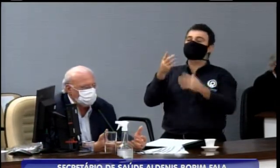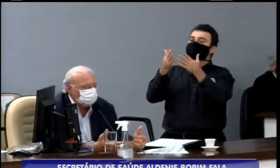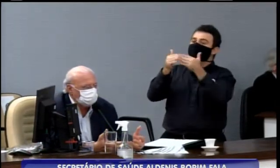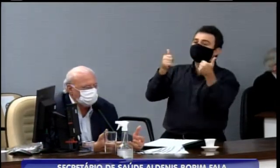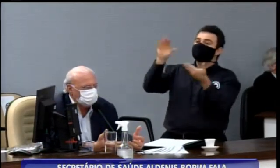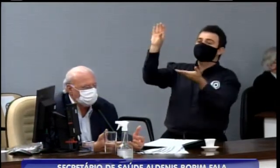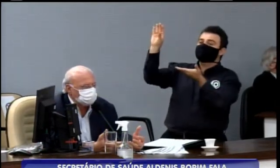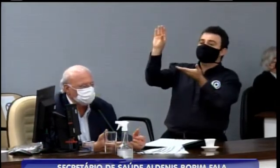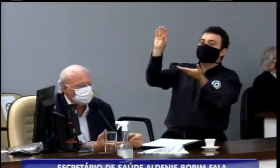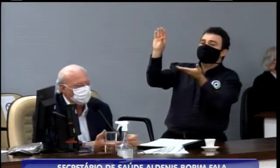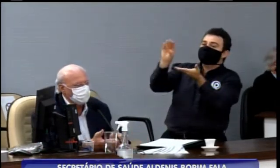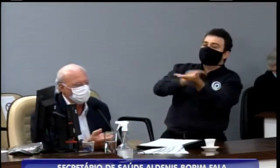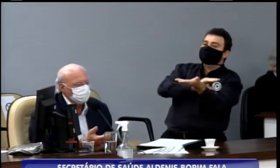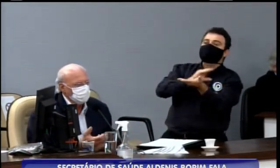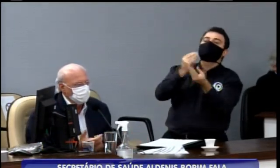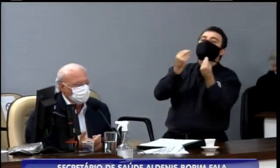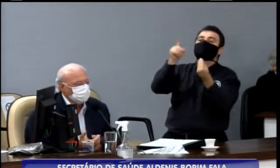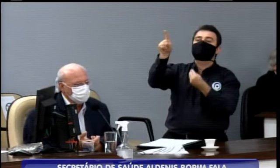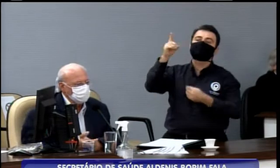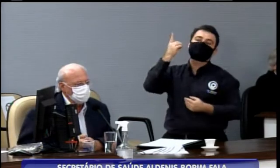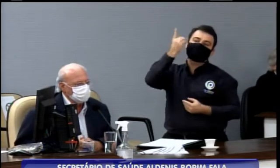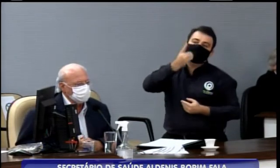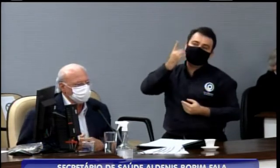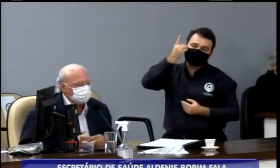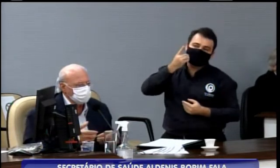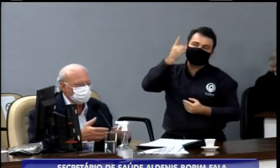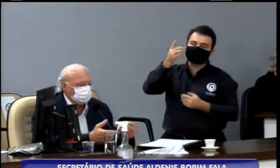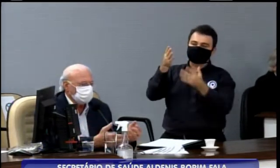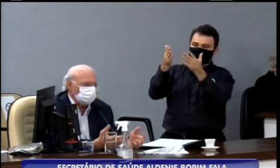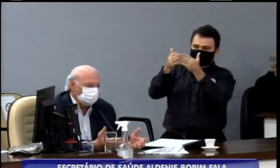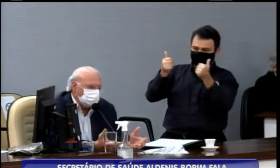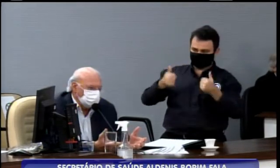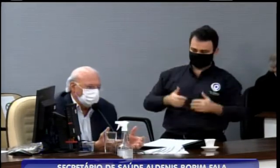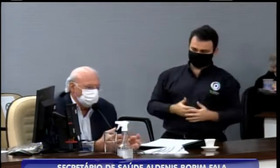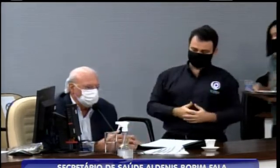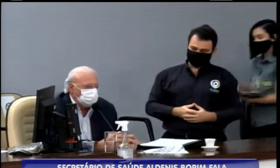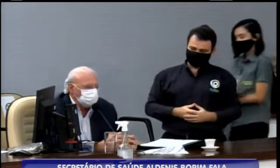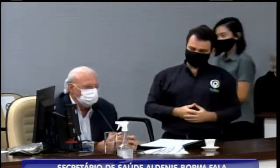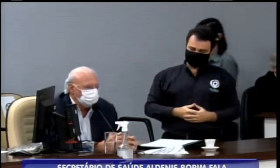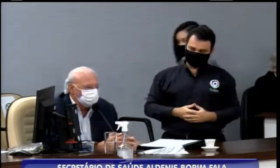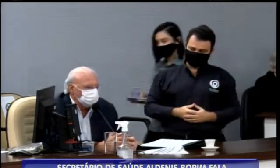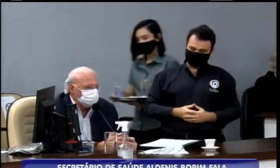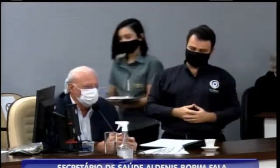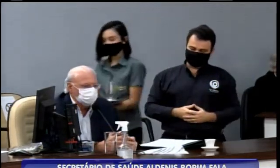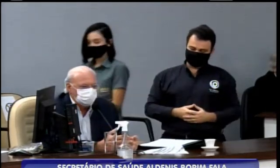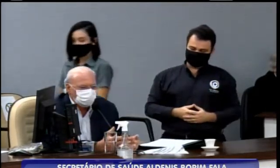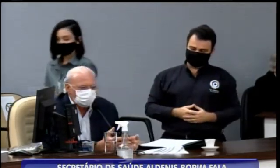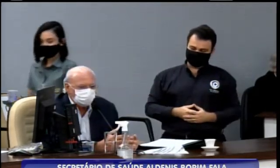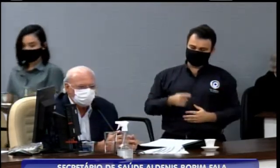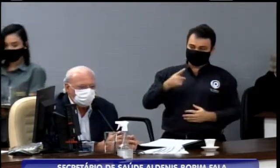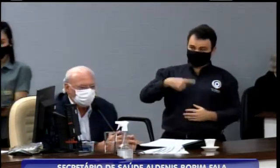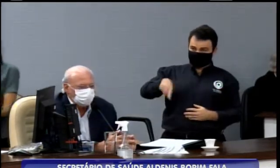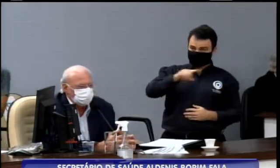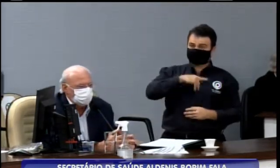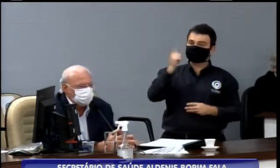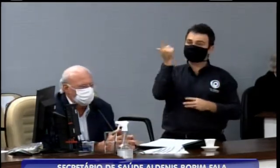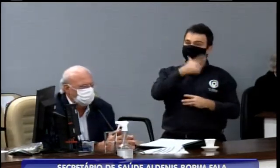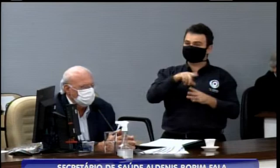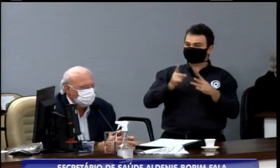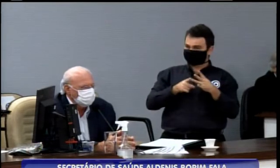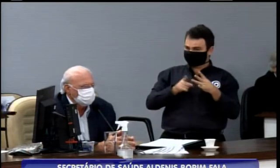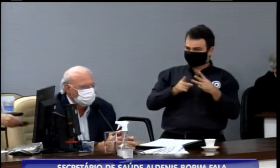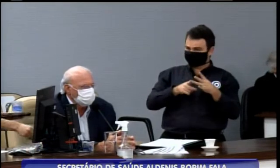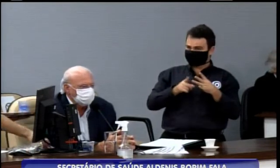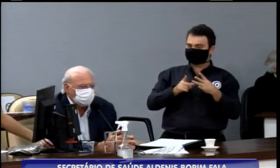emendas parlamentares. O que aconteceu é que conseguimos 2 emendas